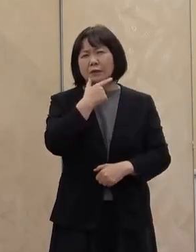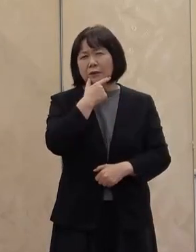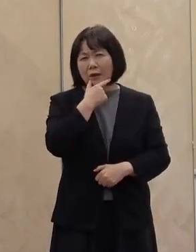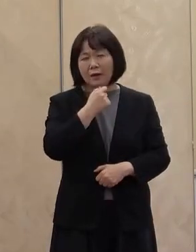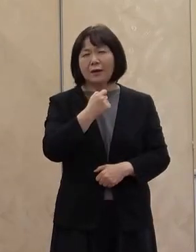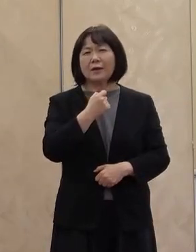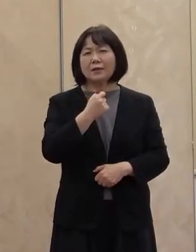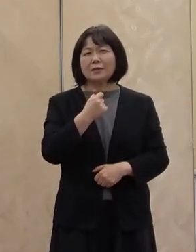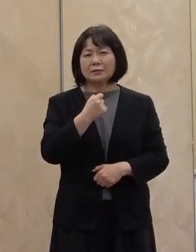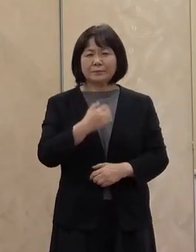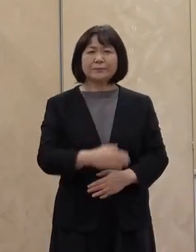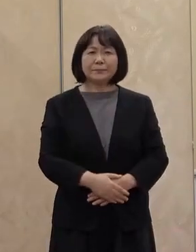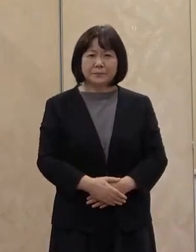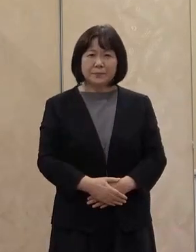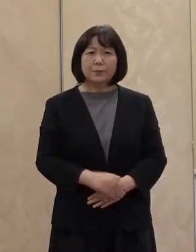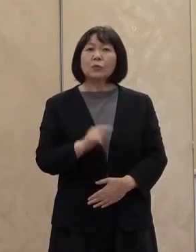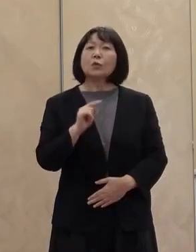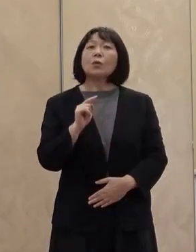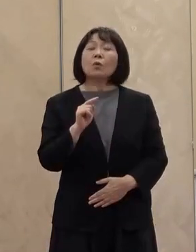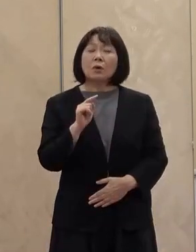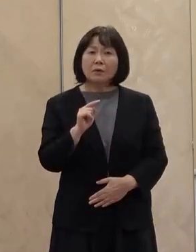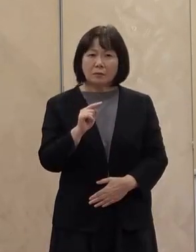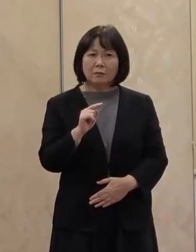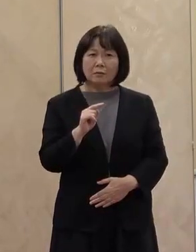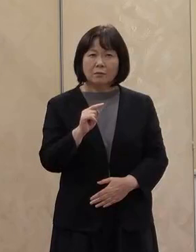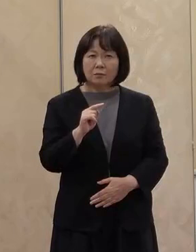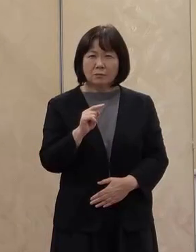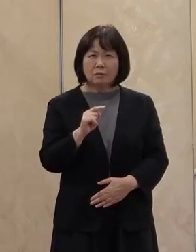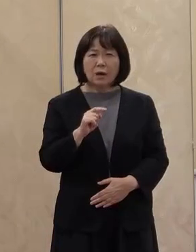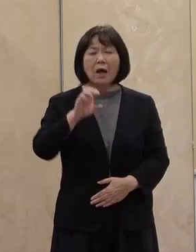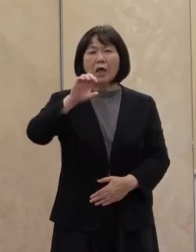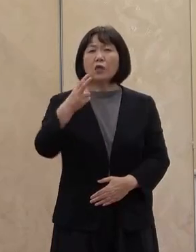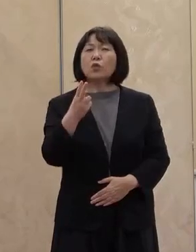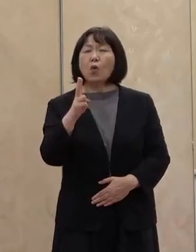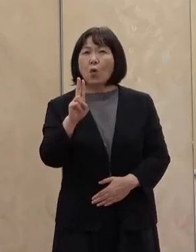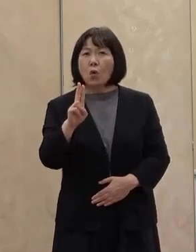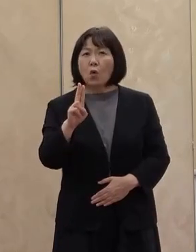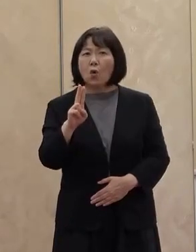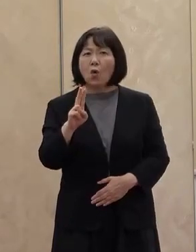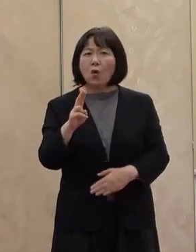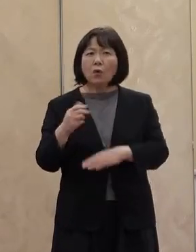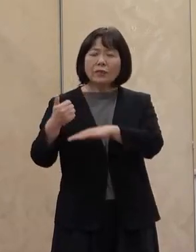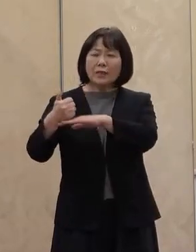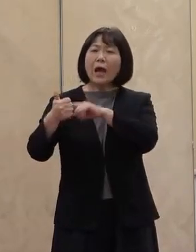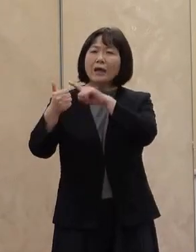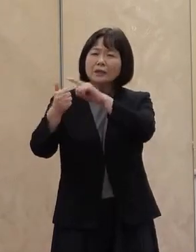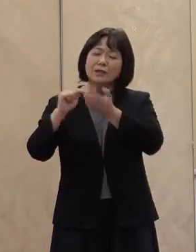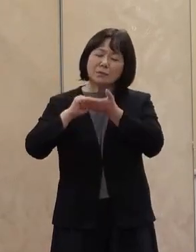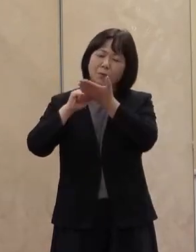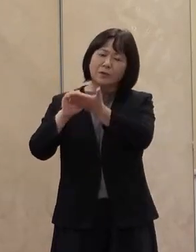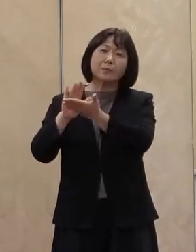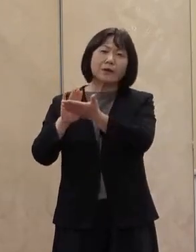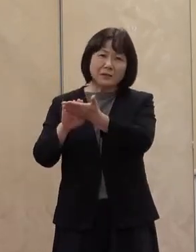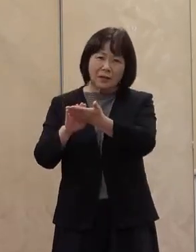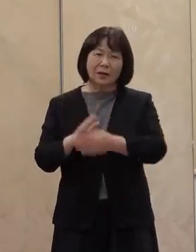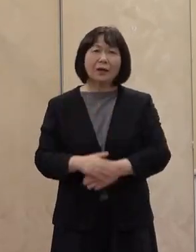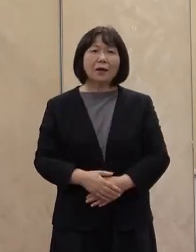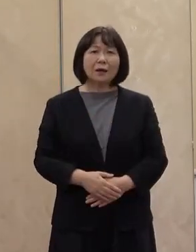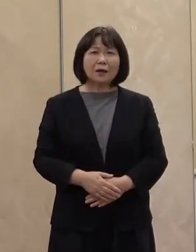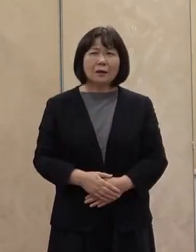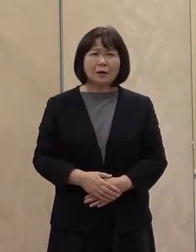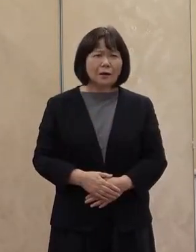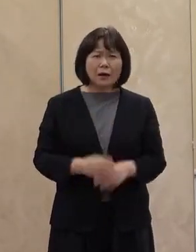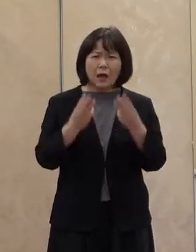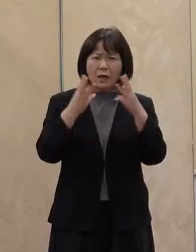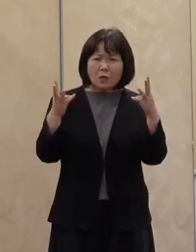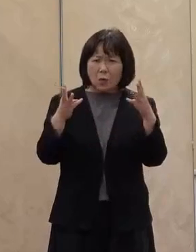と思ってます。でこれは江藤大臣にも申し上げました。あれ非公開やったか